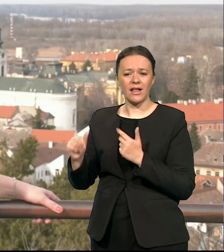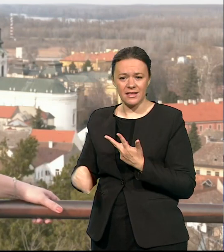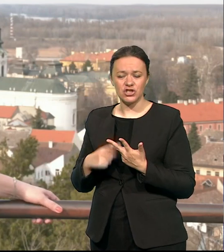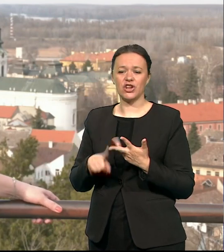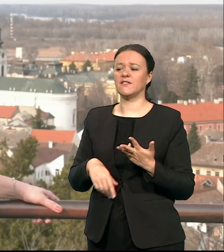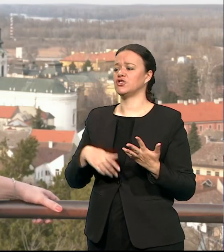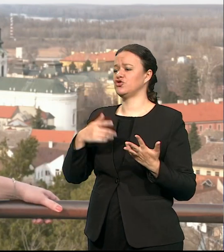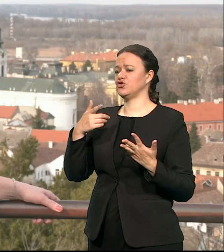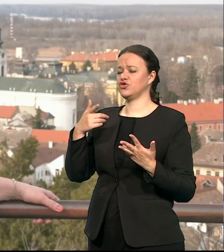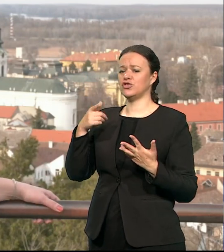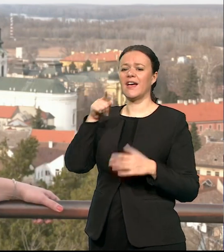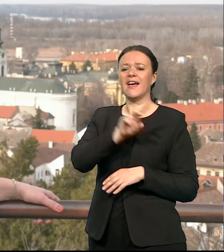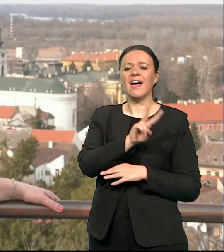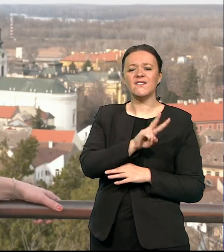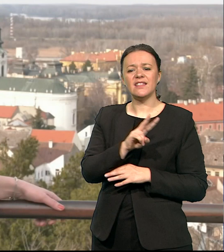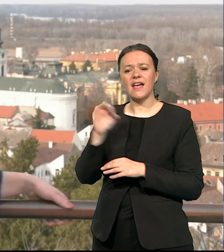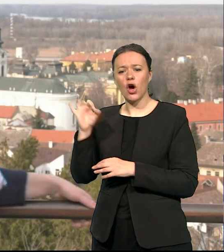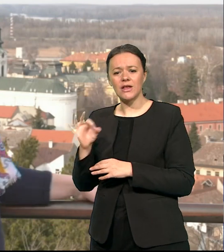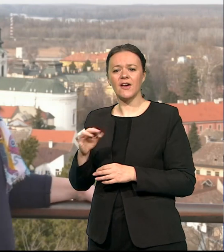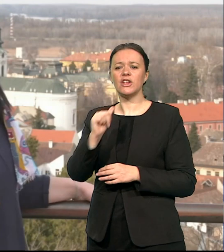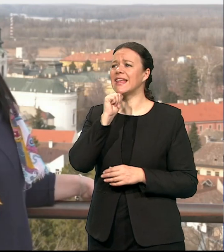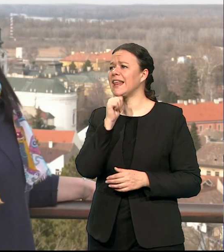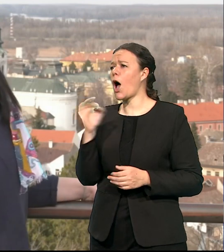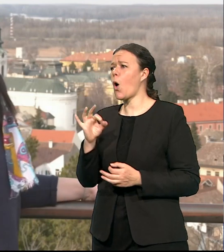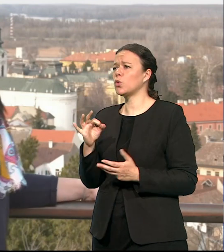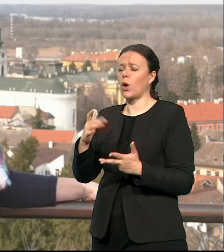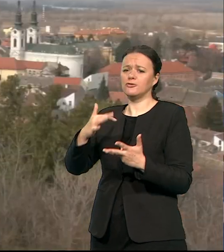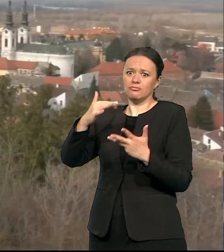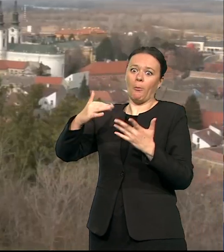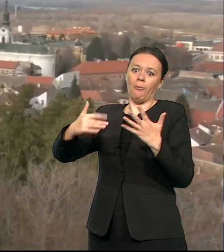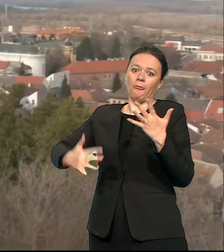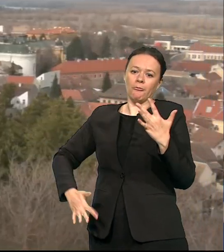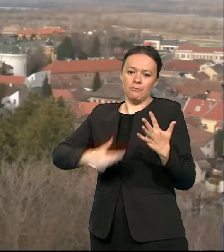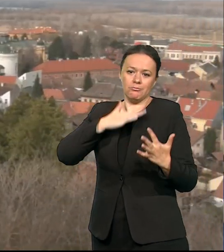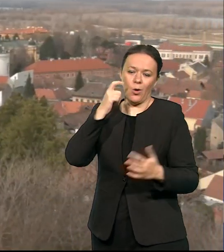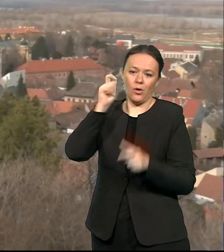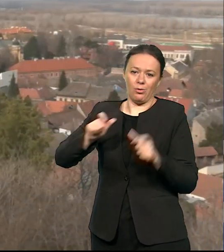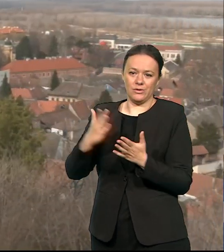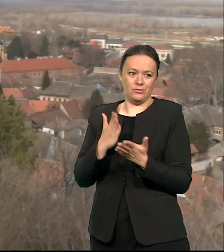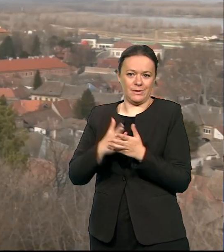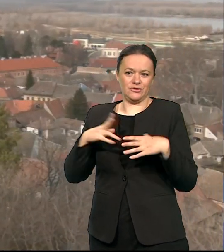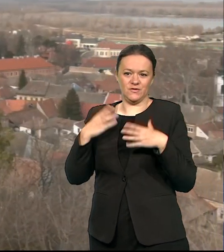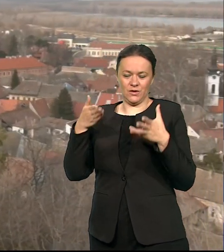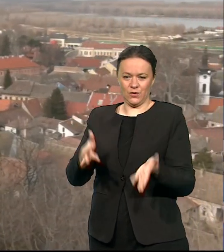Radičević, Vida Ognjenović, Ilija Okrugić, mnogi, mnogi zaista.